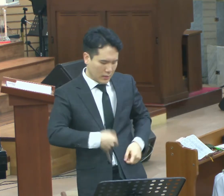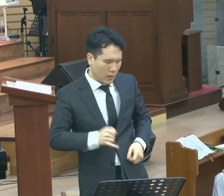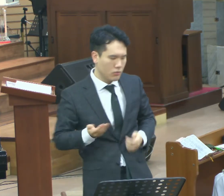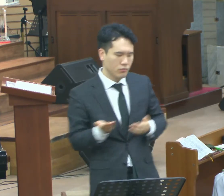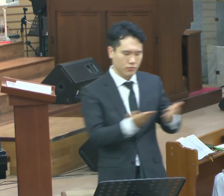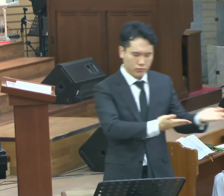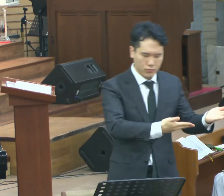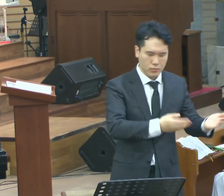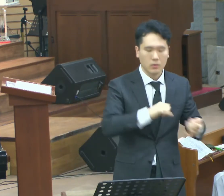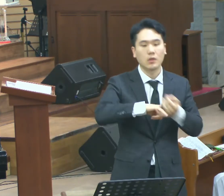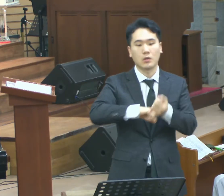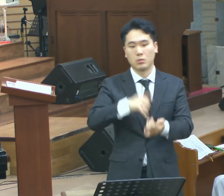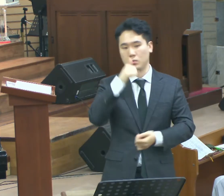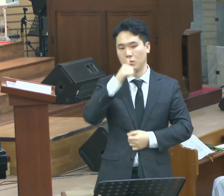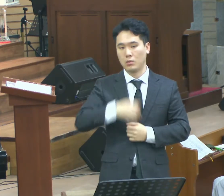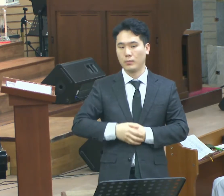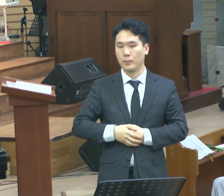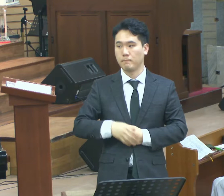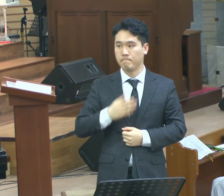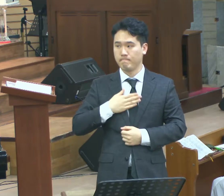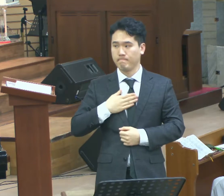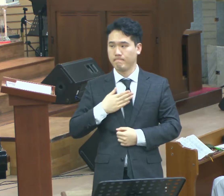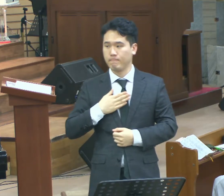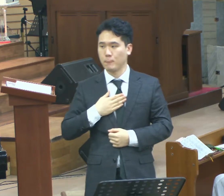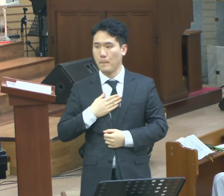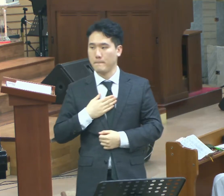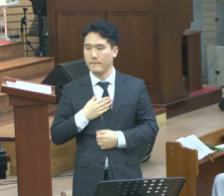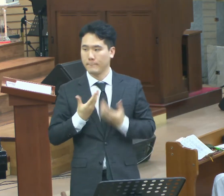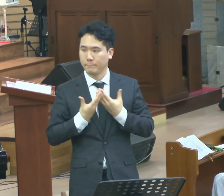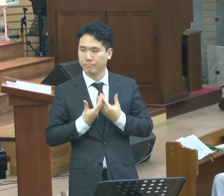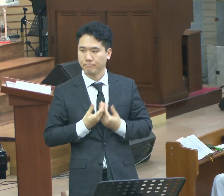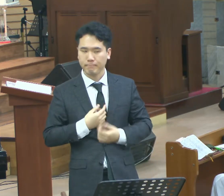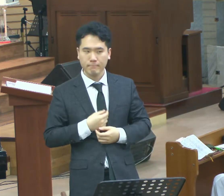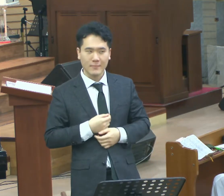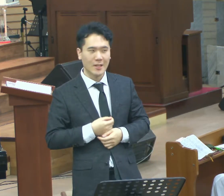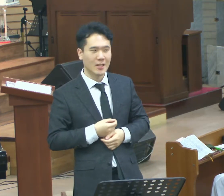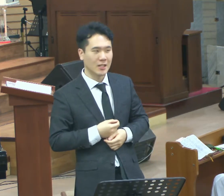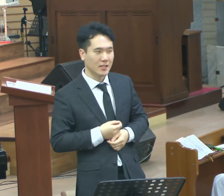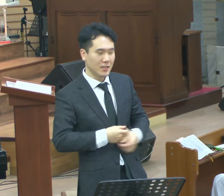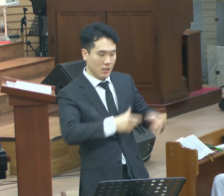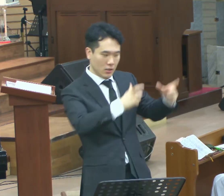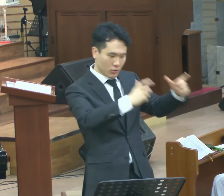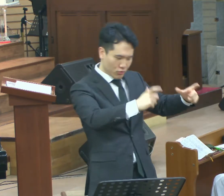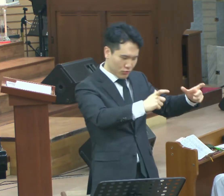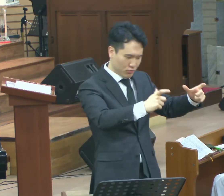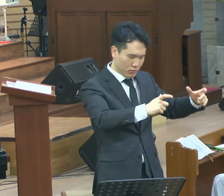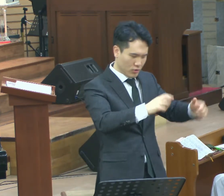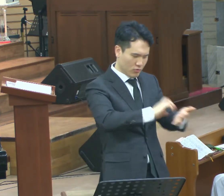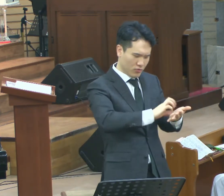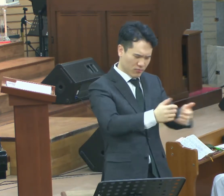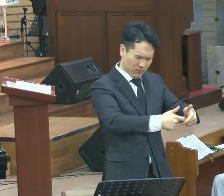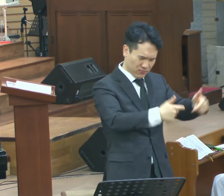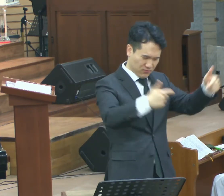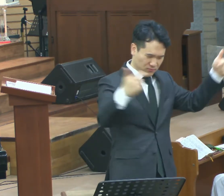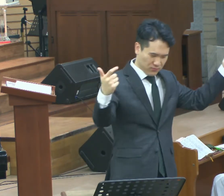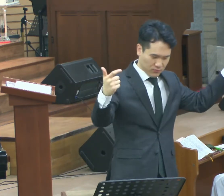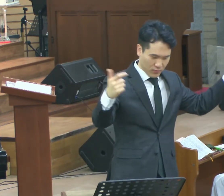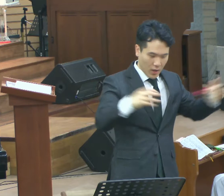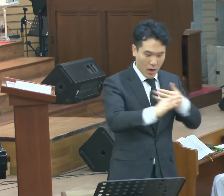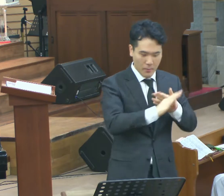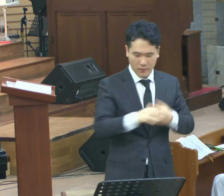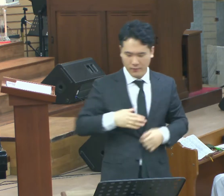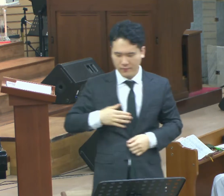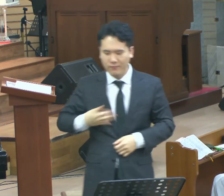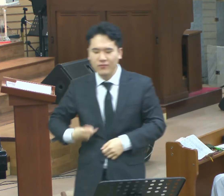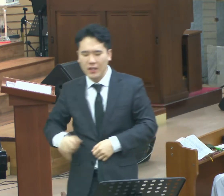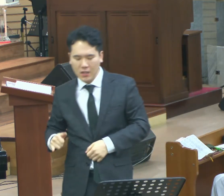저도 교구 부흥을 2배로 시키는 전도사님에게 딸을 주려고 이제 그렇게 생각을 해봤더니 우리 딸이 반발할